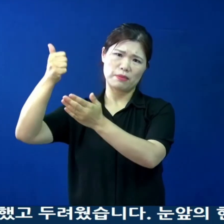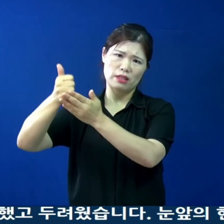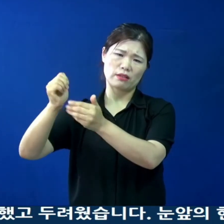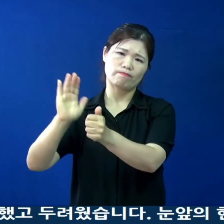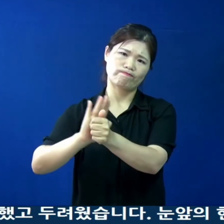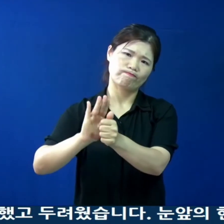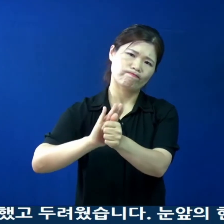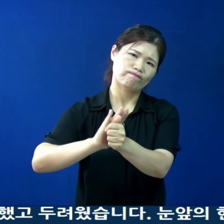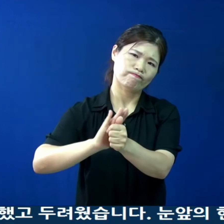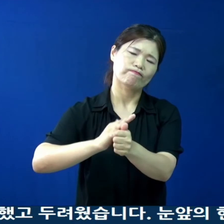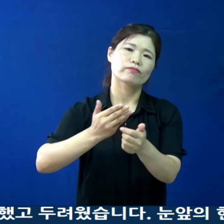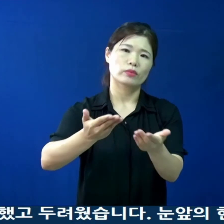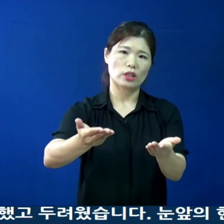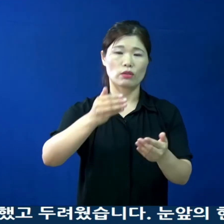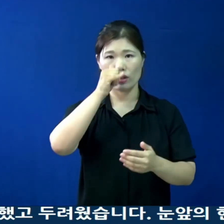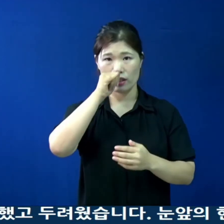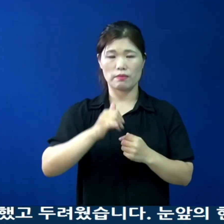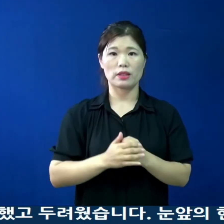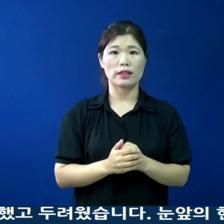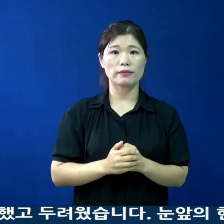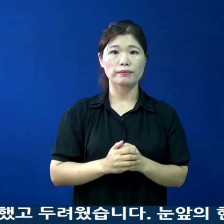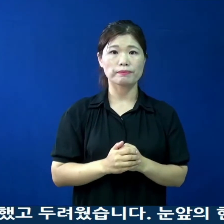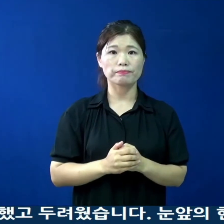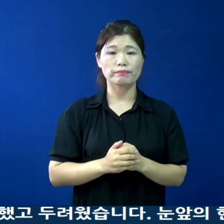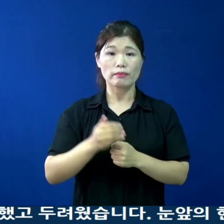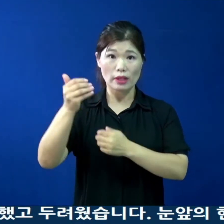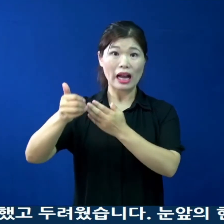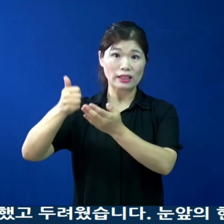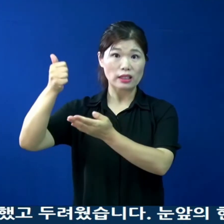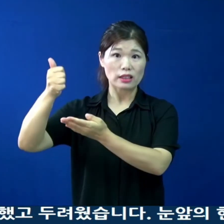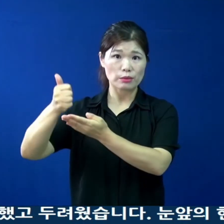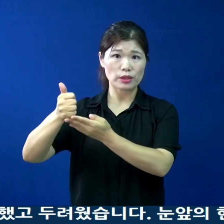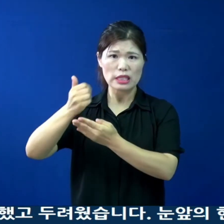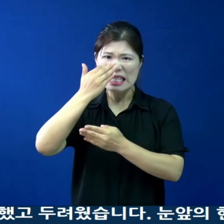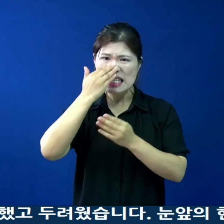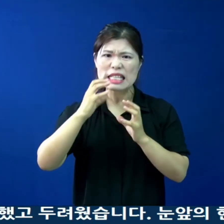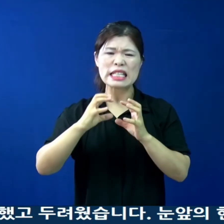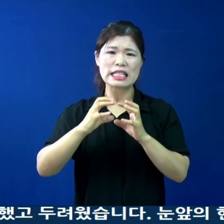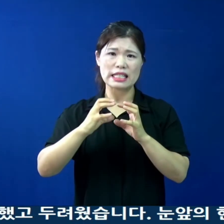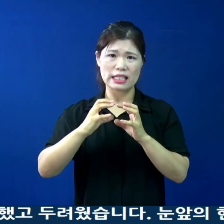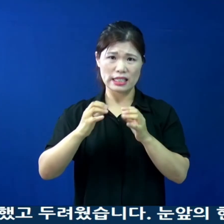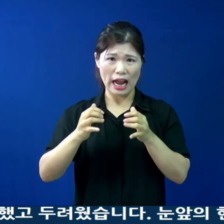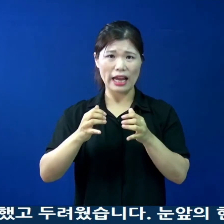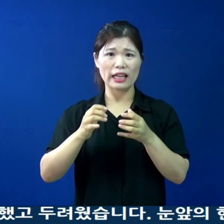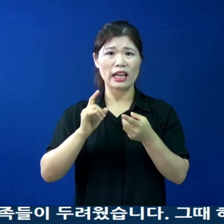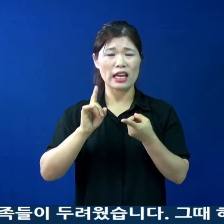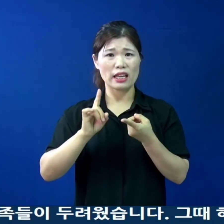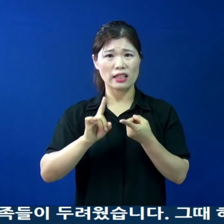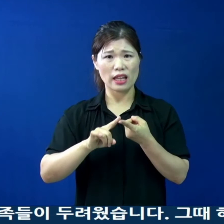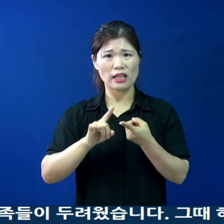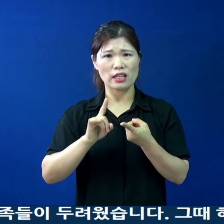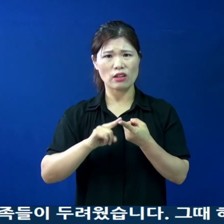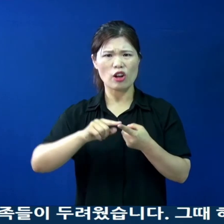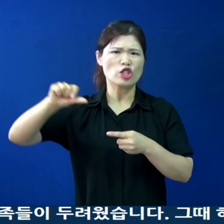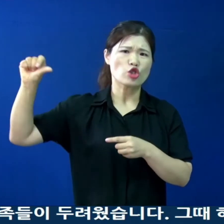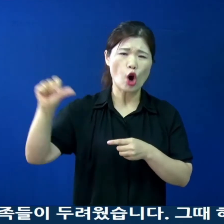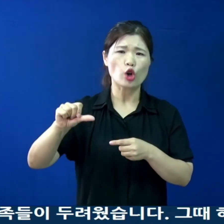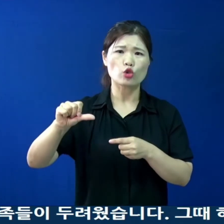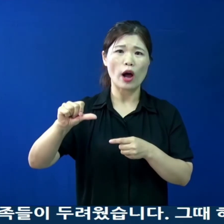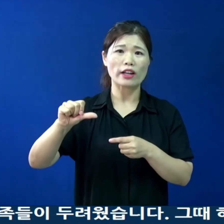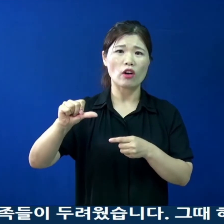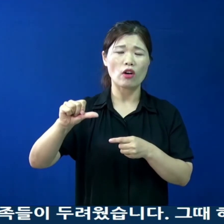담아서 우리에게 말씀하고 있는 겁니다. 하나님은 이스라엘을 저주하려 했던 발람의 입을 통해